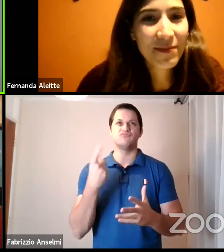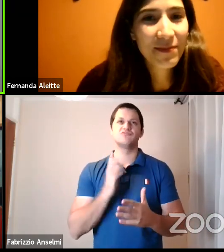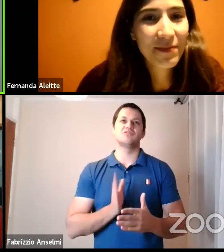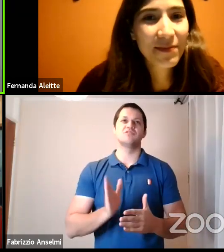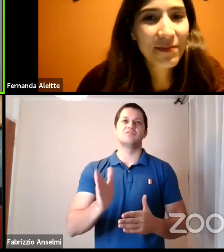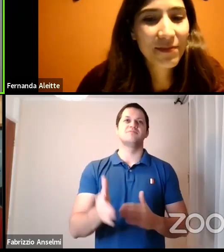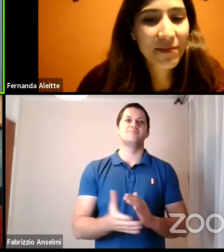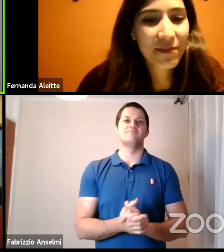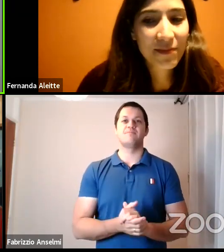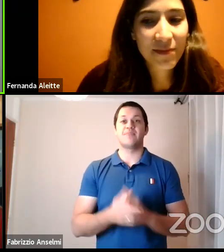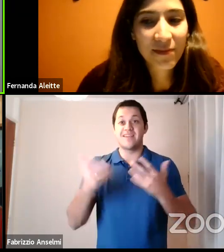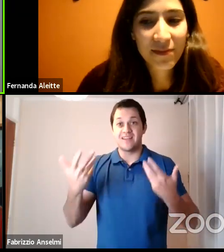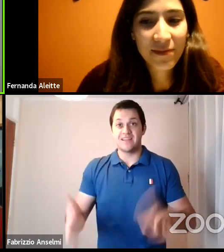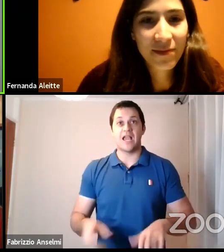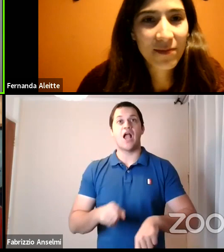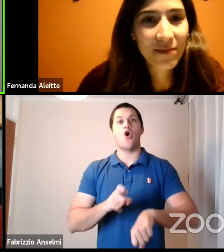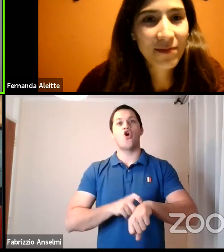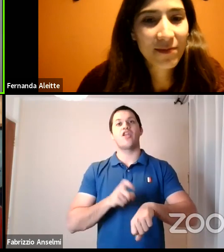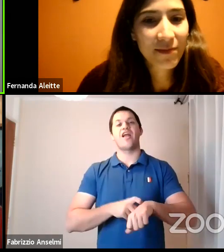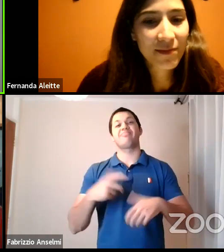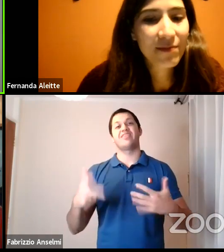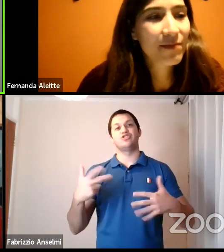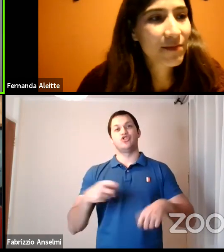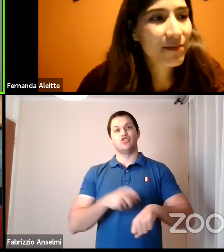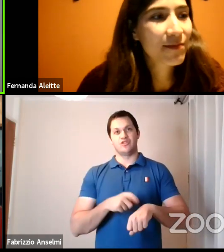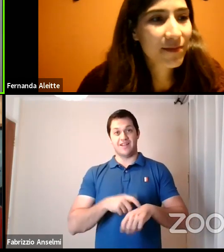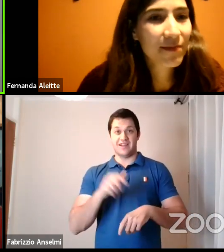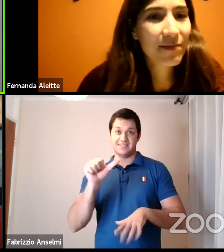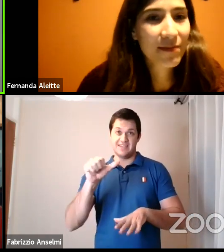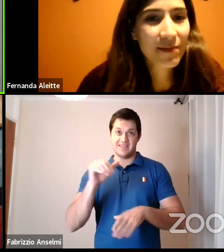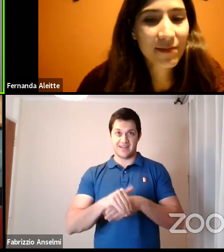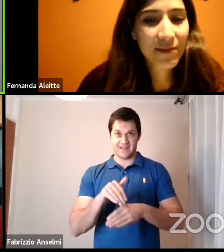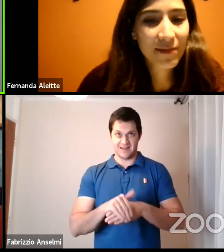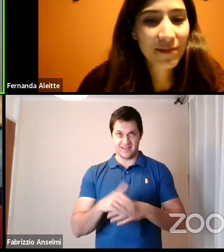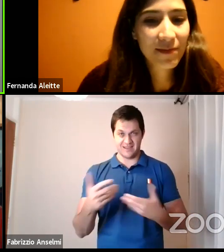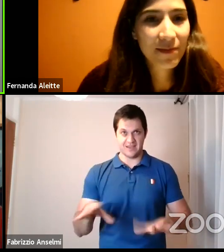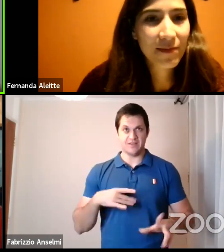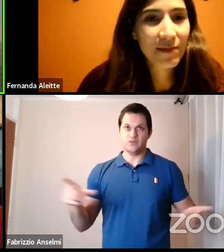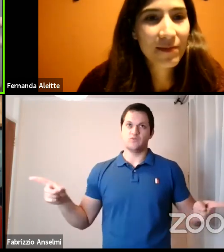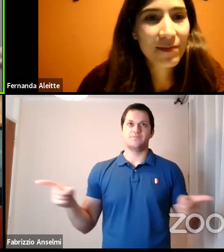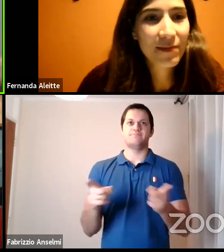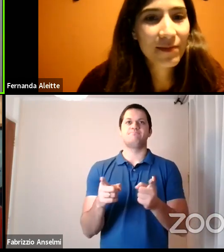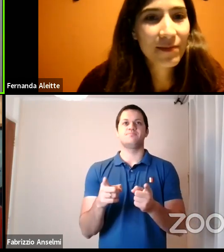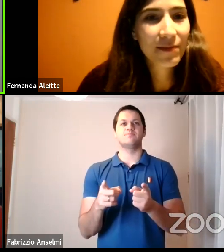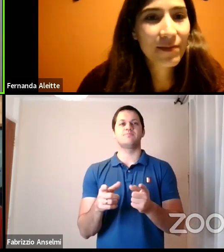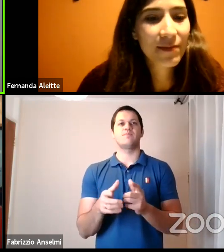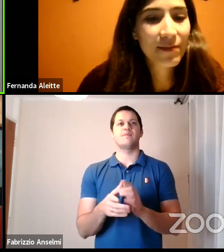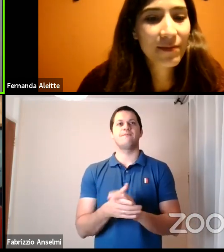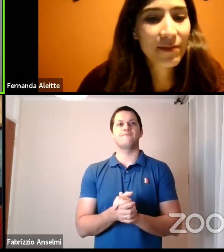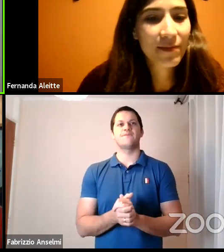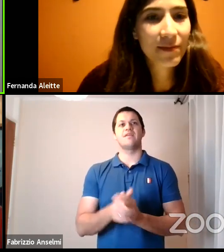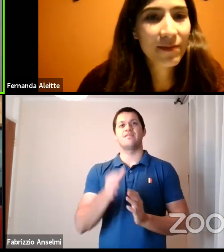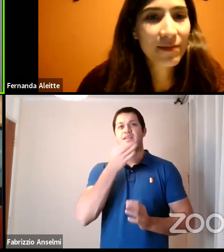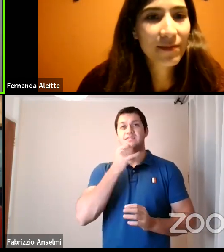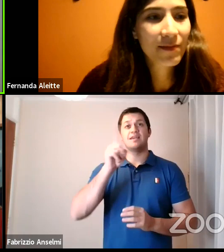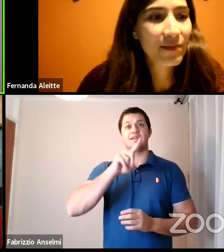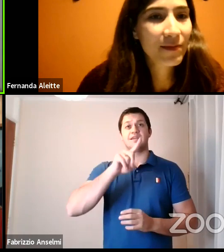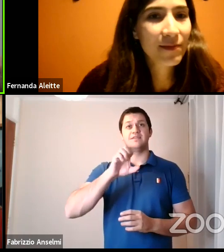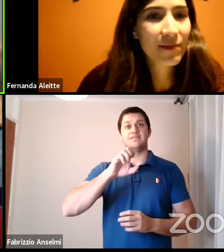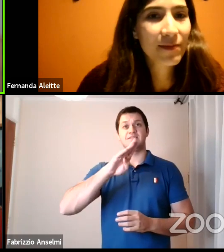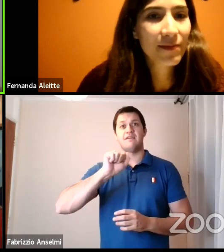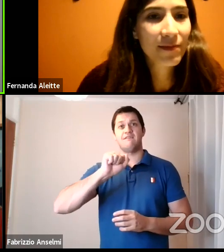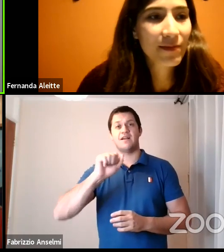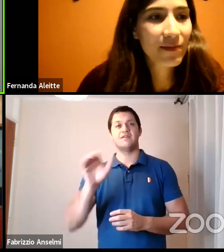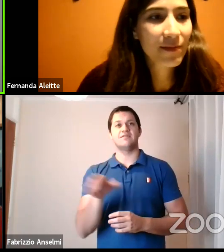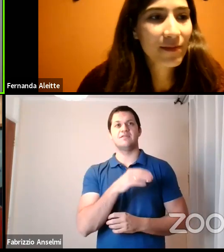ya son las 18 horas, así que voy a hacer una breve síntesis. Por ejemplo, apareció Seba Navarrete, que hizo mención justamente a Verónica